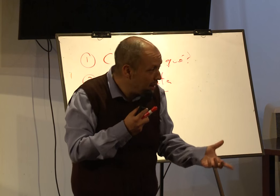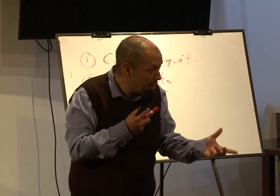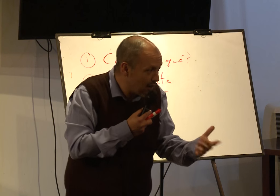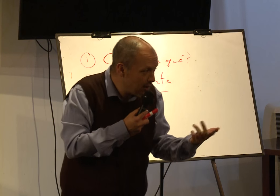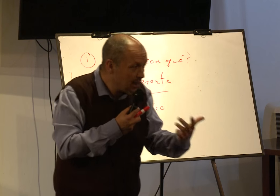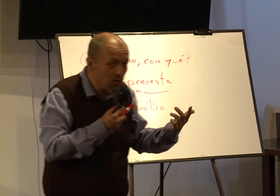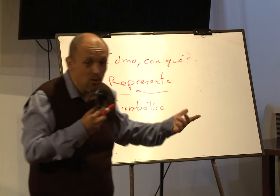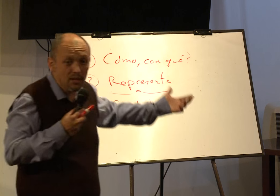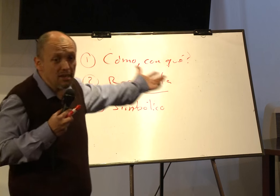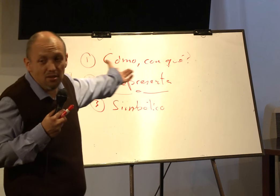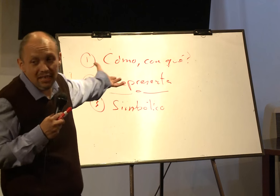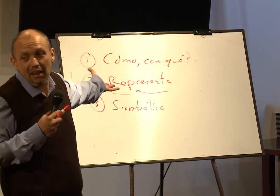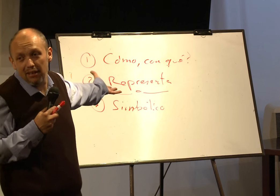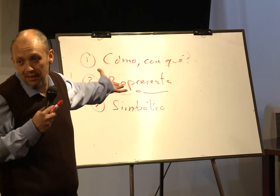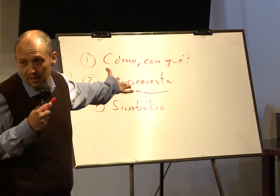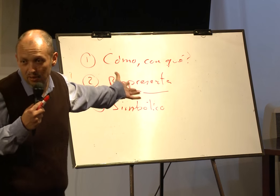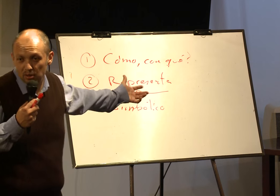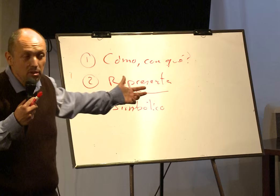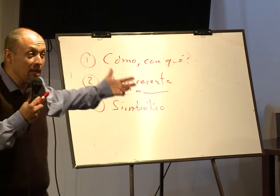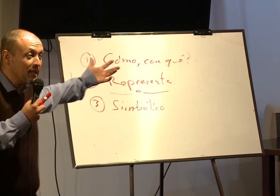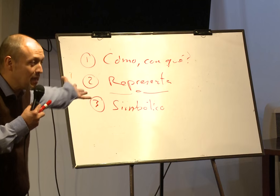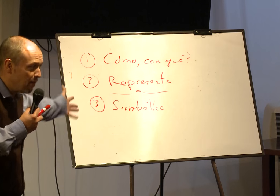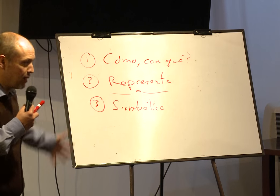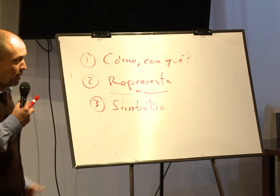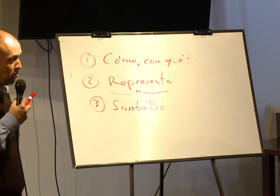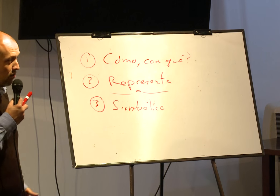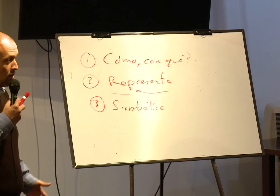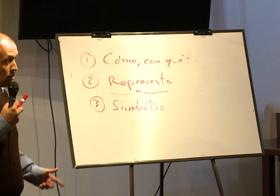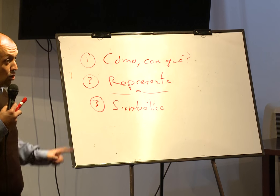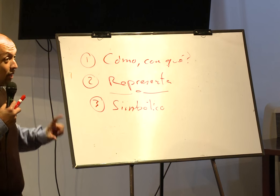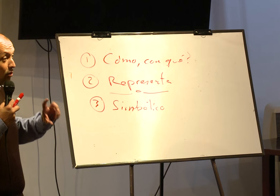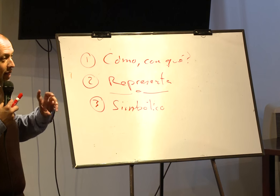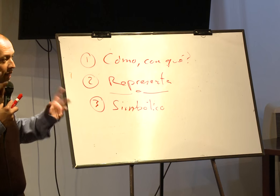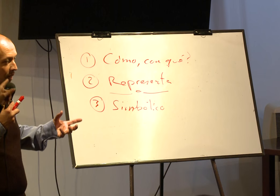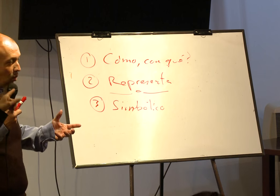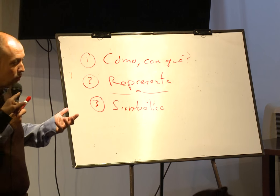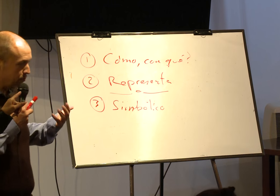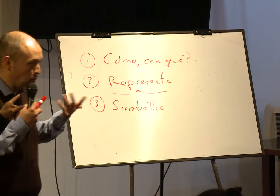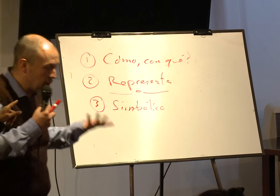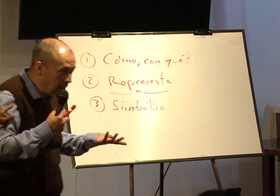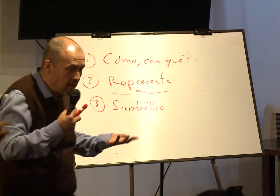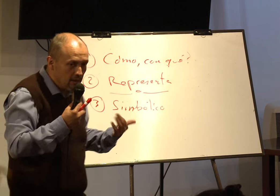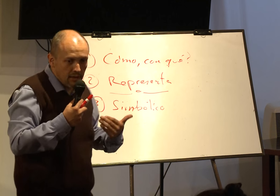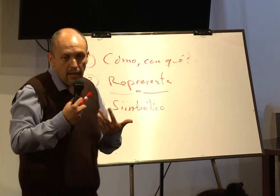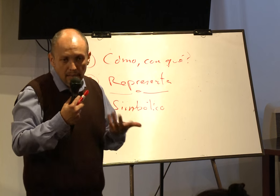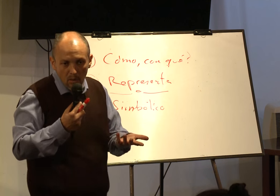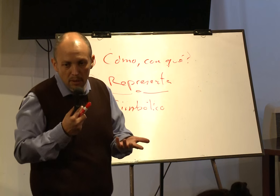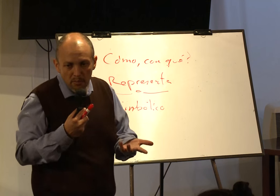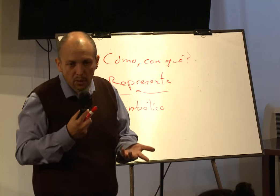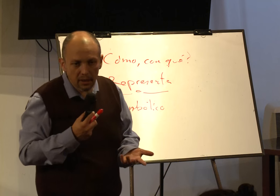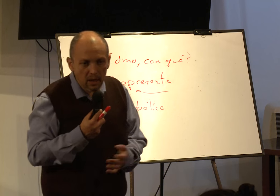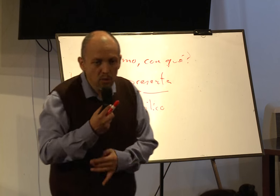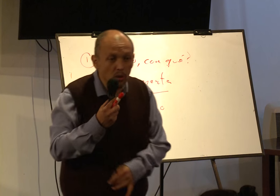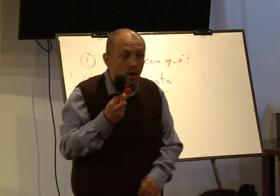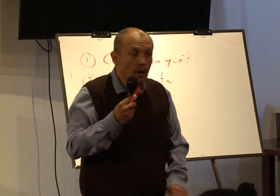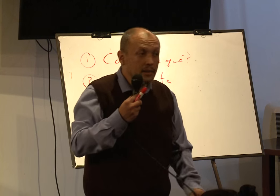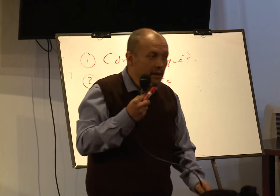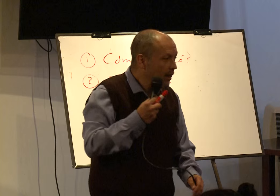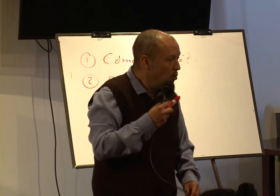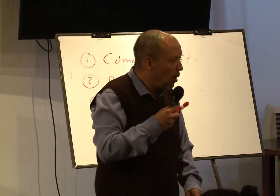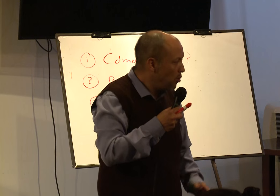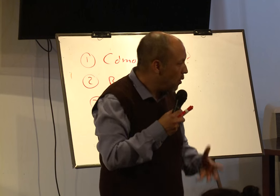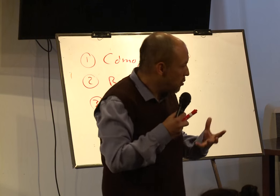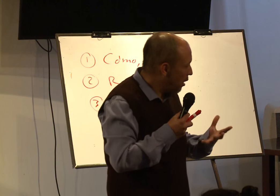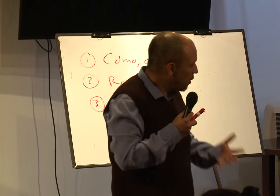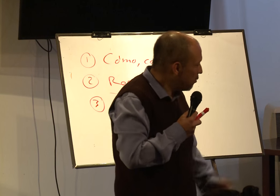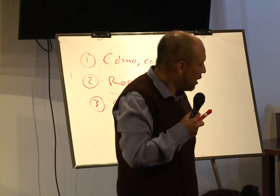habilidad artística. Fíjense que yo no necesito ser hábil, no necesito ser un artista para hacer esto. Yo lo que necesito es entenderlo. ¿Por qué? Y ahí está lo más importante del asunto. ¿Saben